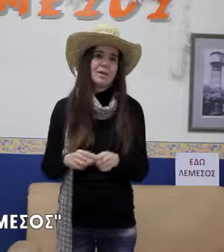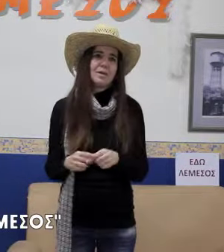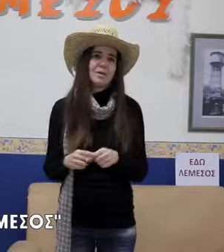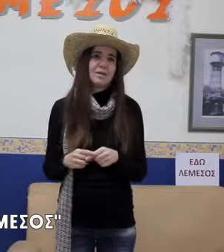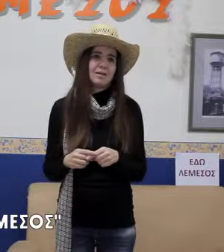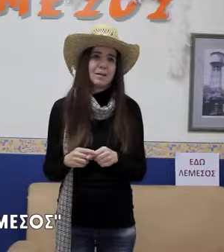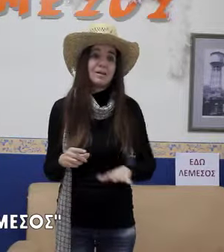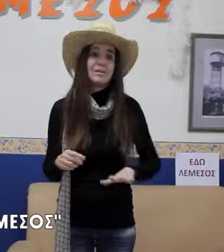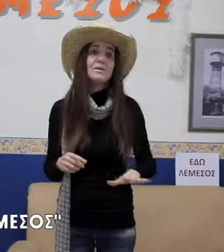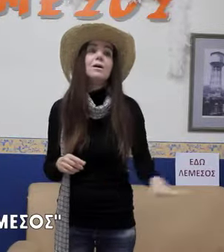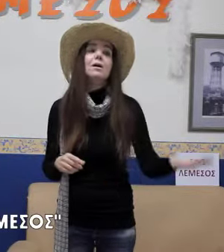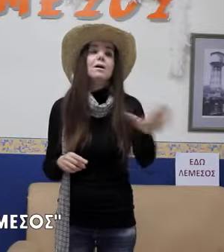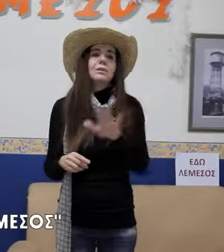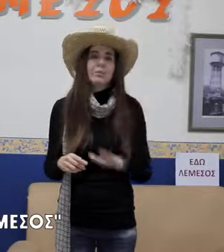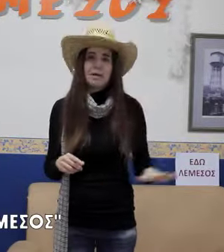στην πλατεία Μεσαιωνικού Κάστρου.